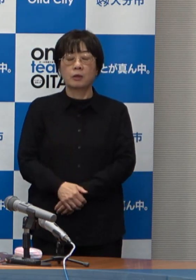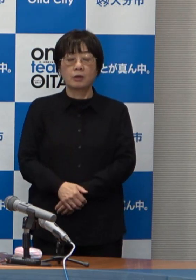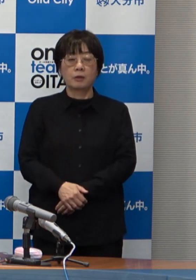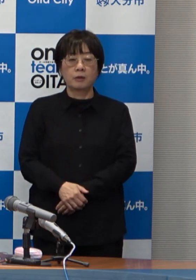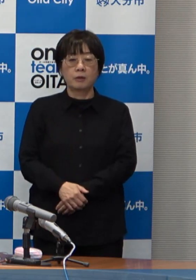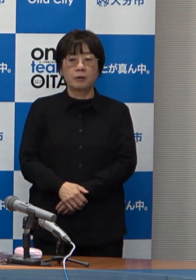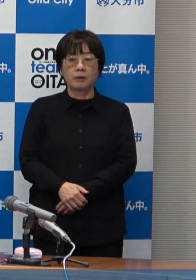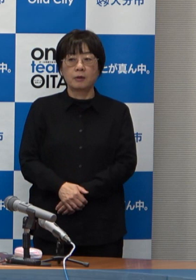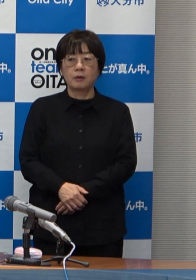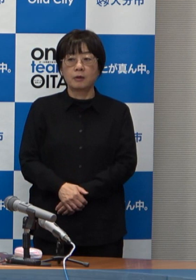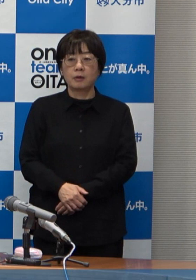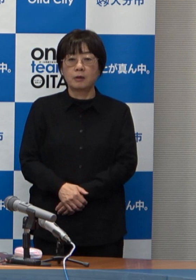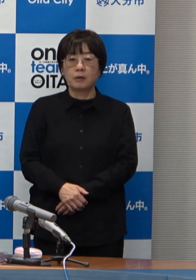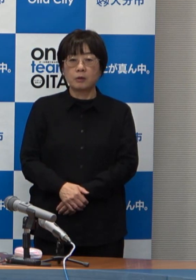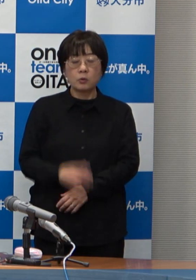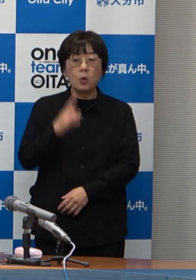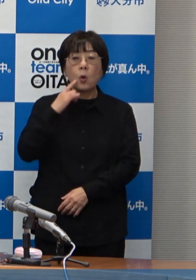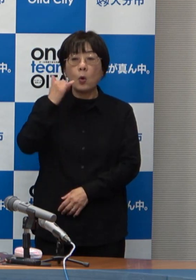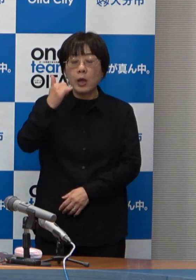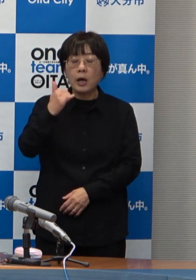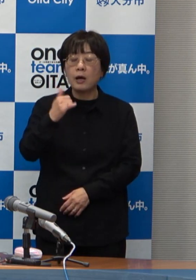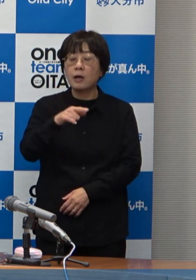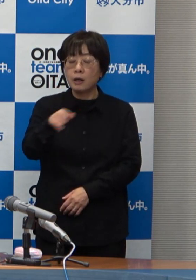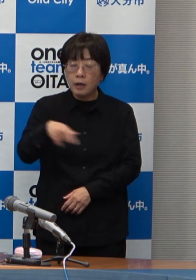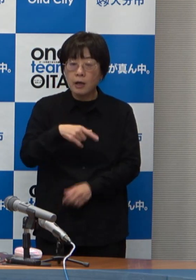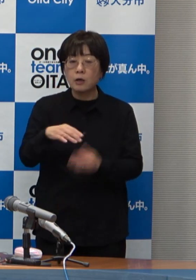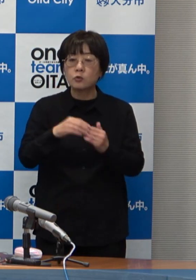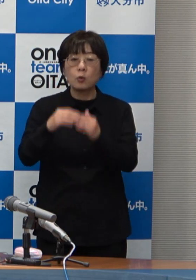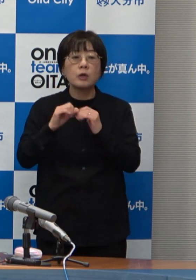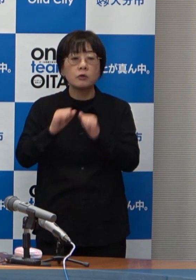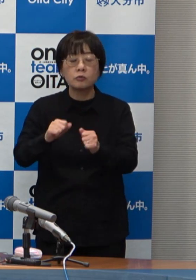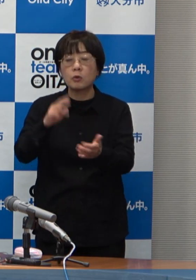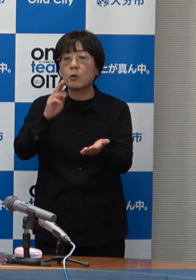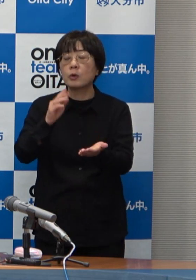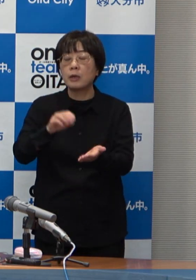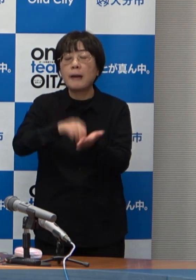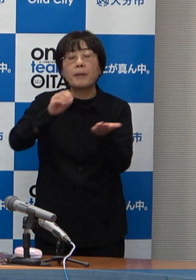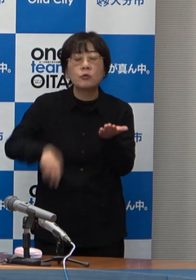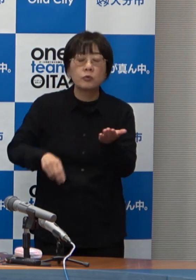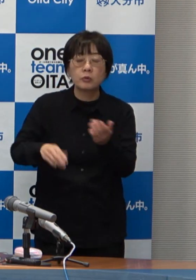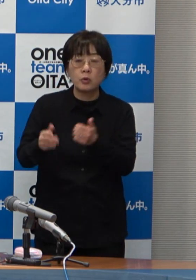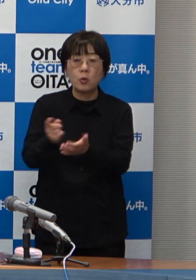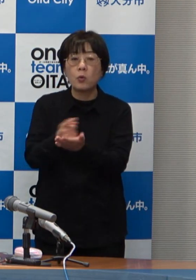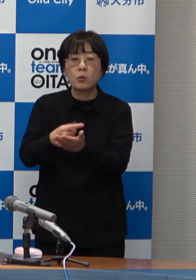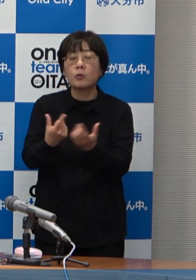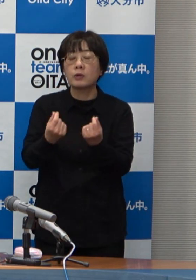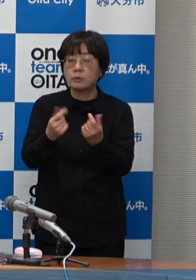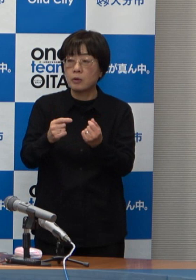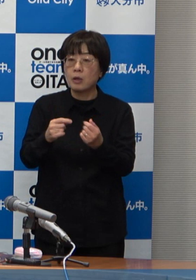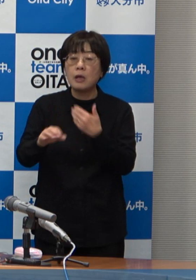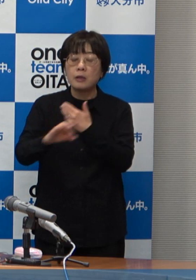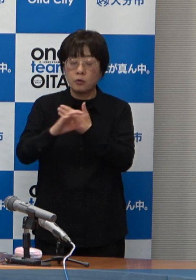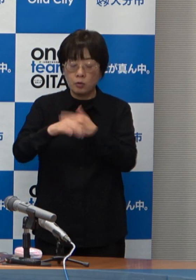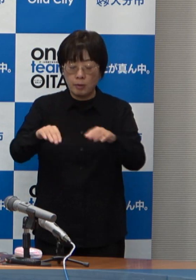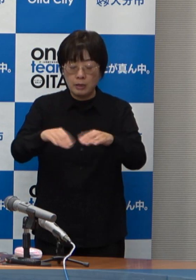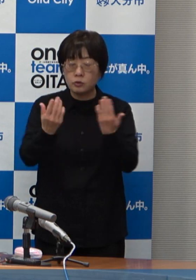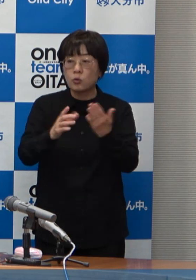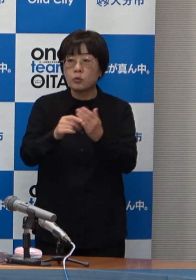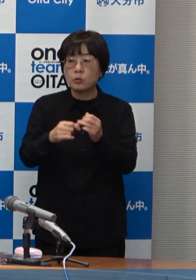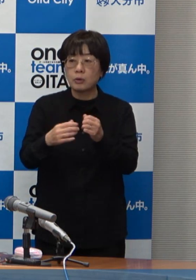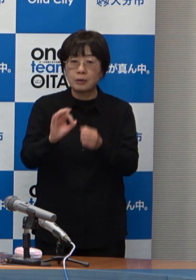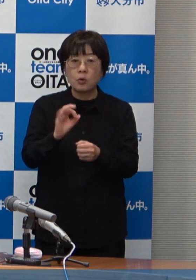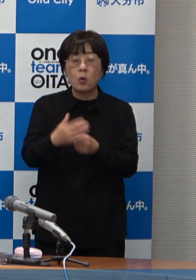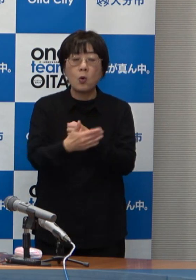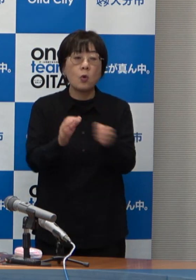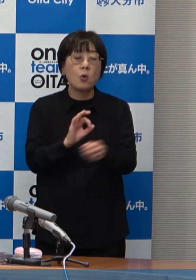あのやめる方向になりましたよねやっぱり事故を起こした時なんかはとてもま保証の面